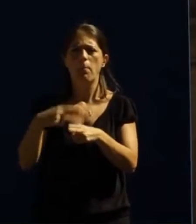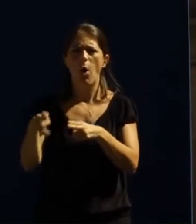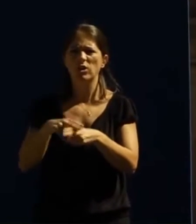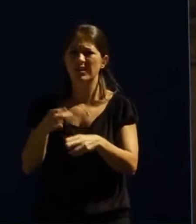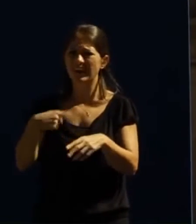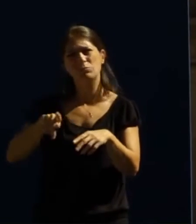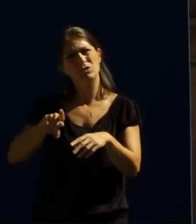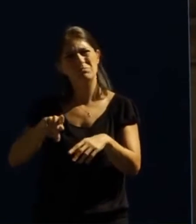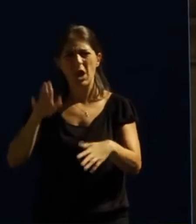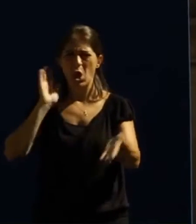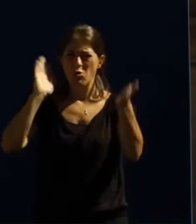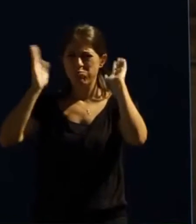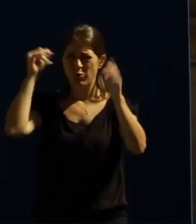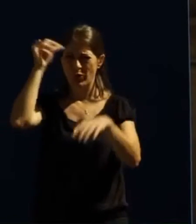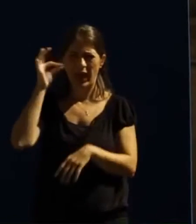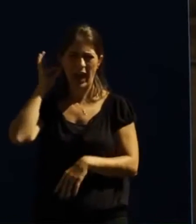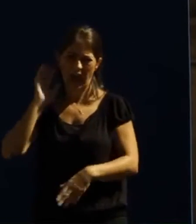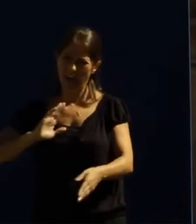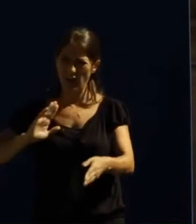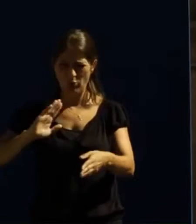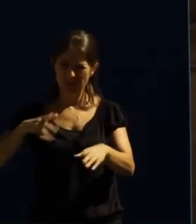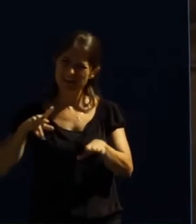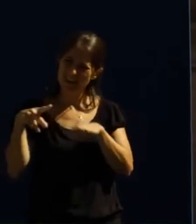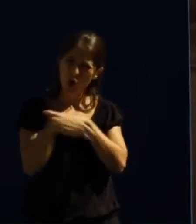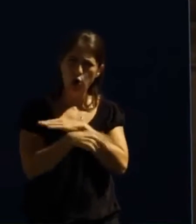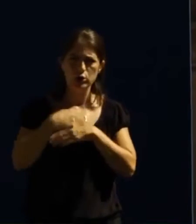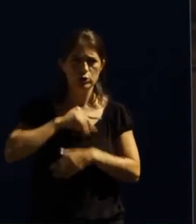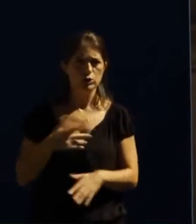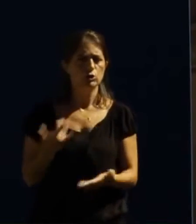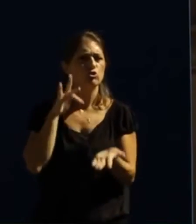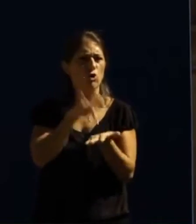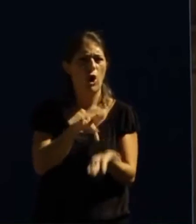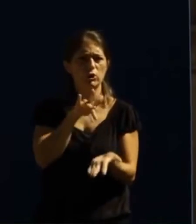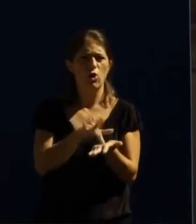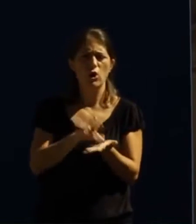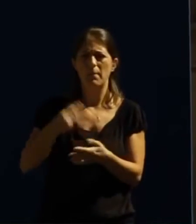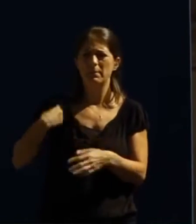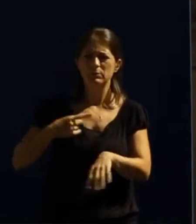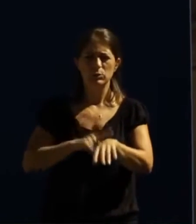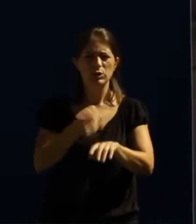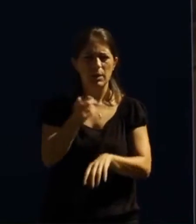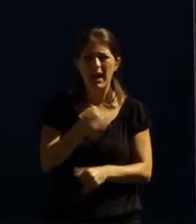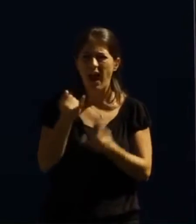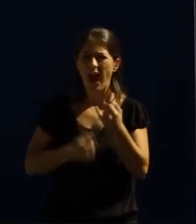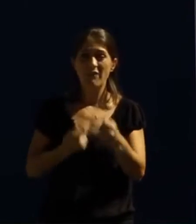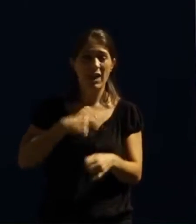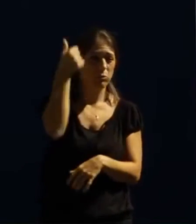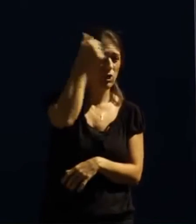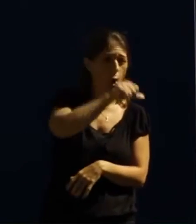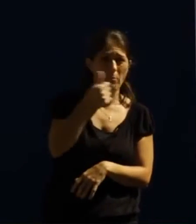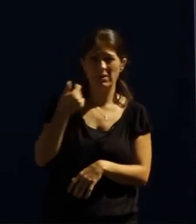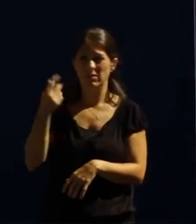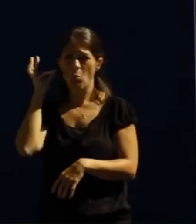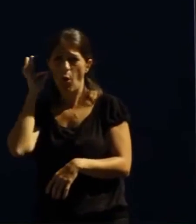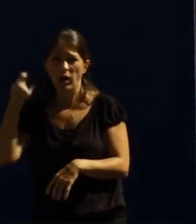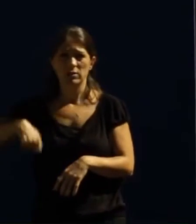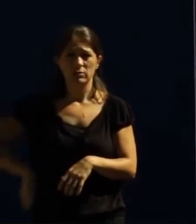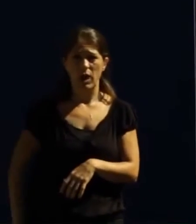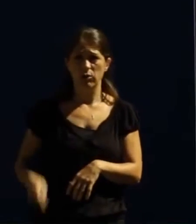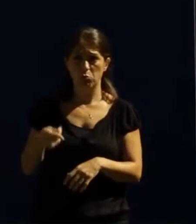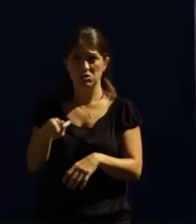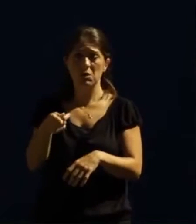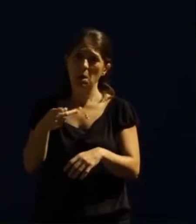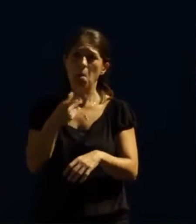de género es un insulto porque seguimos soportando salarios menores que los dos hombres un 20 por ciento es un insulto